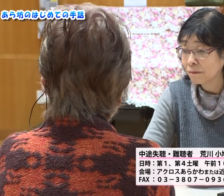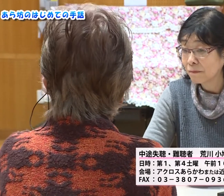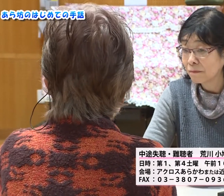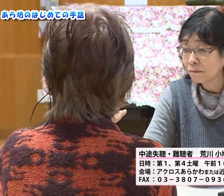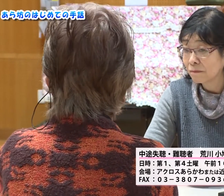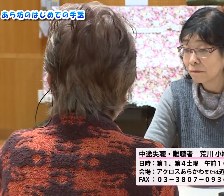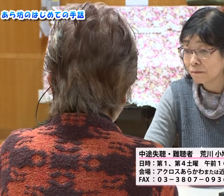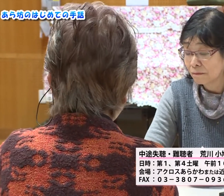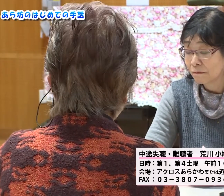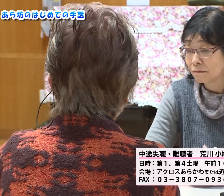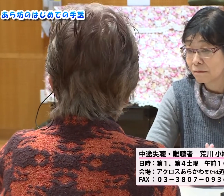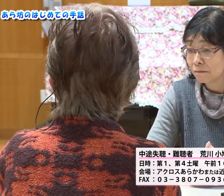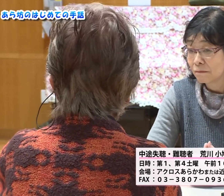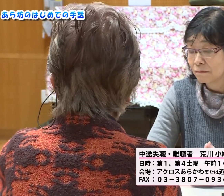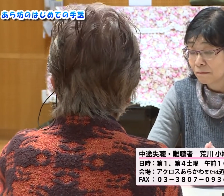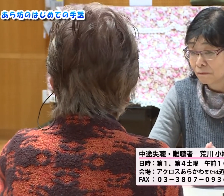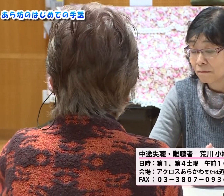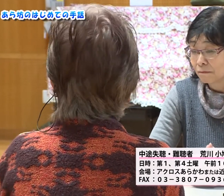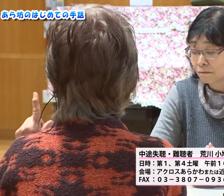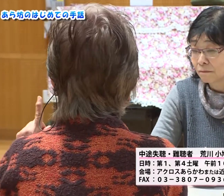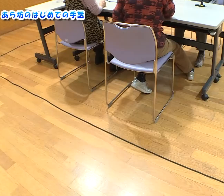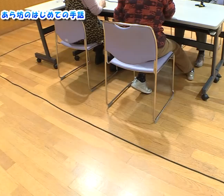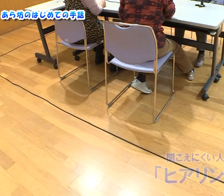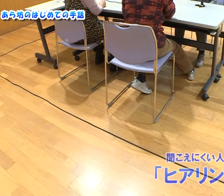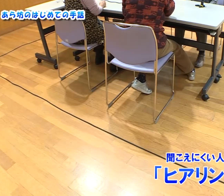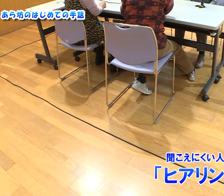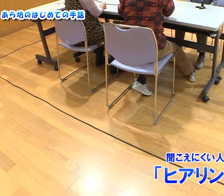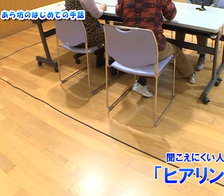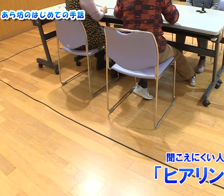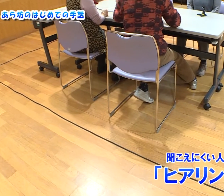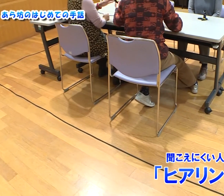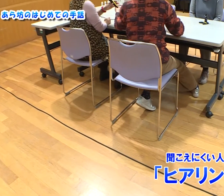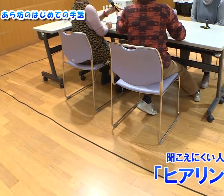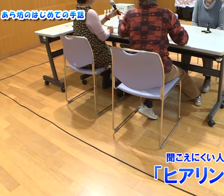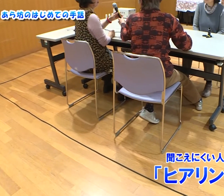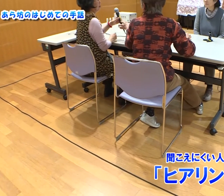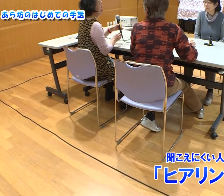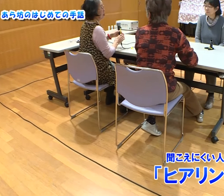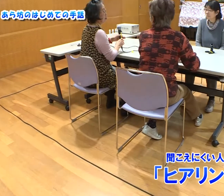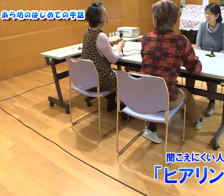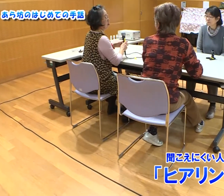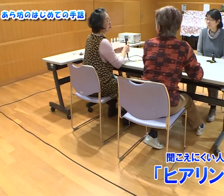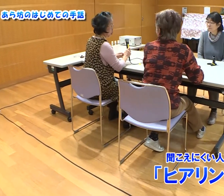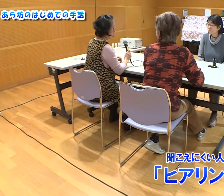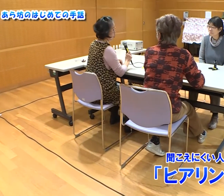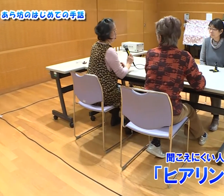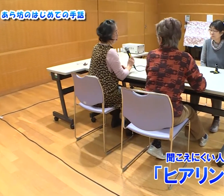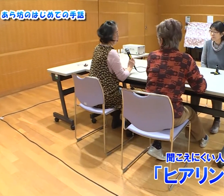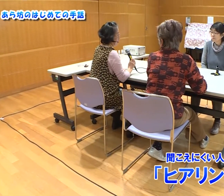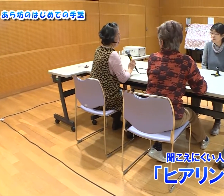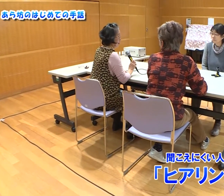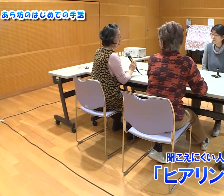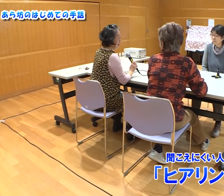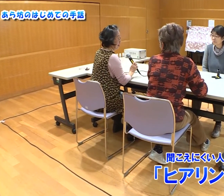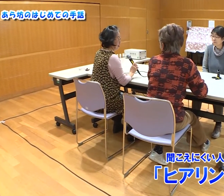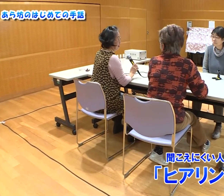館、ふれあい館で活動を行っています。この日、会場に設置されていたのはヒアリング